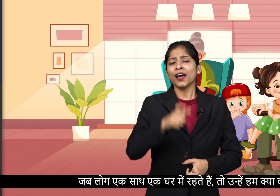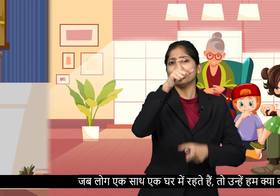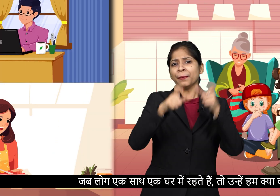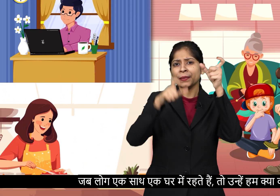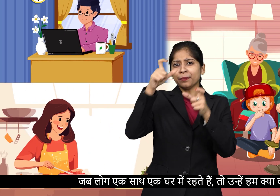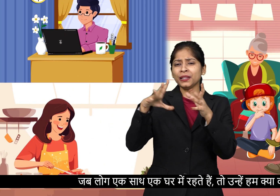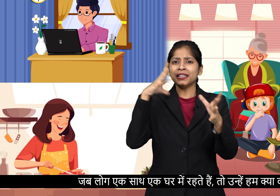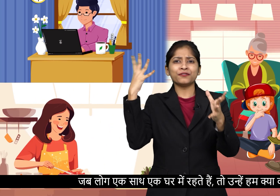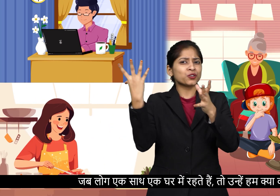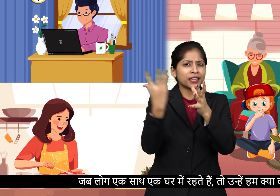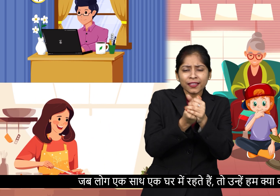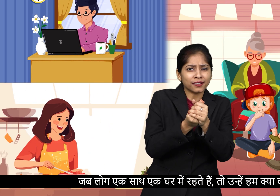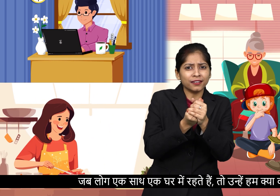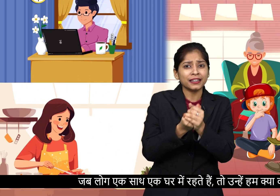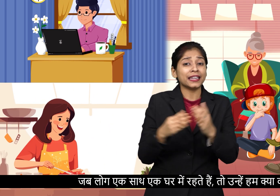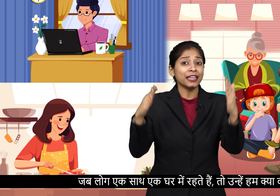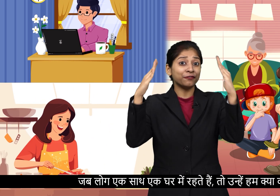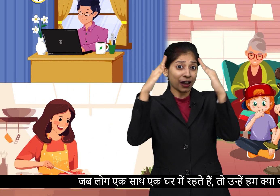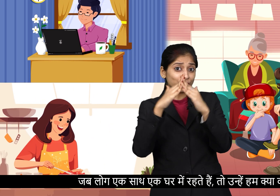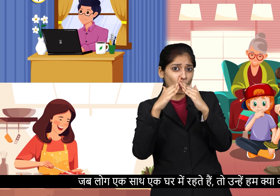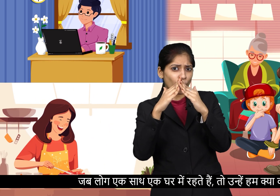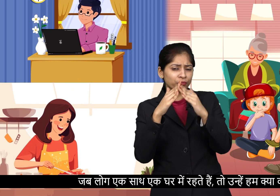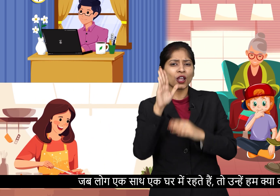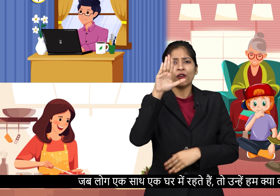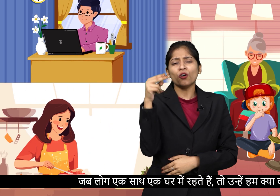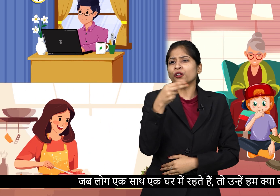जब लोग एक साथ एक घर में रहते हैं तो उन्हें हम क्या कहते हैं?